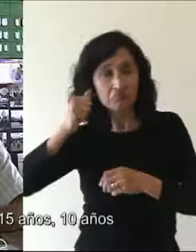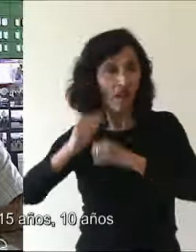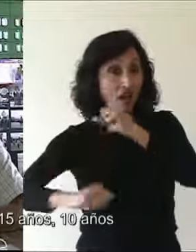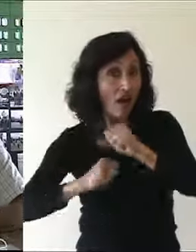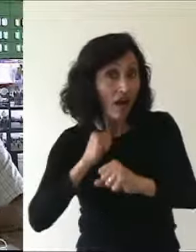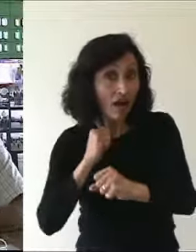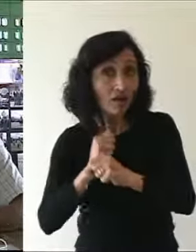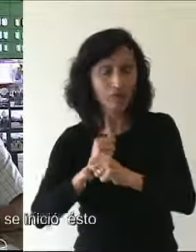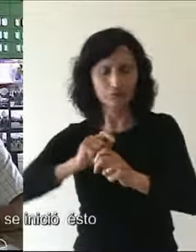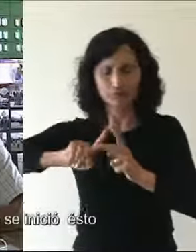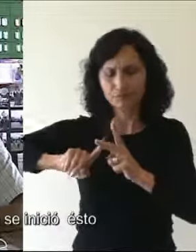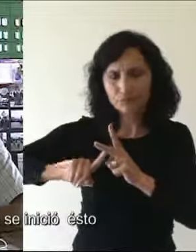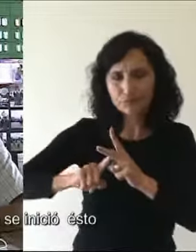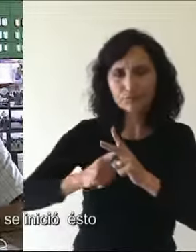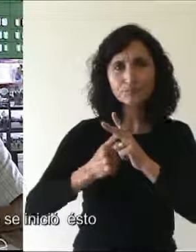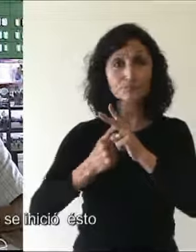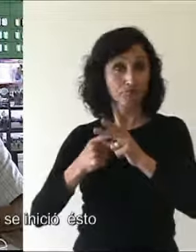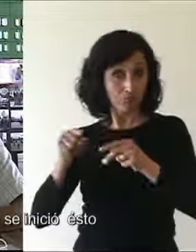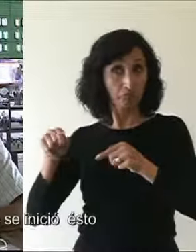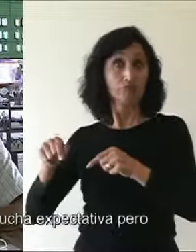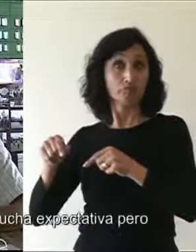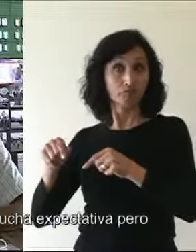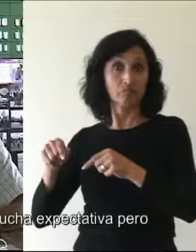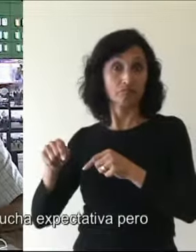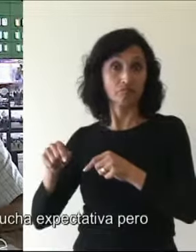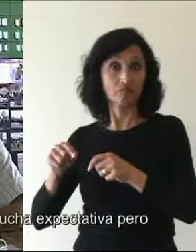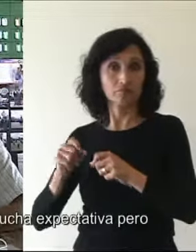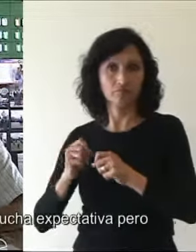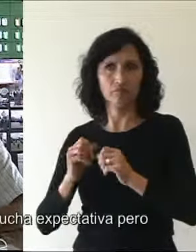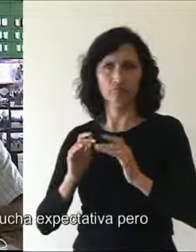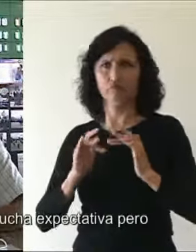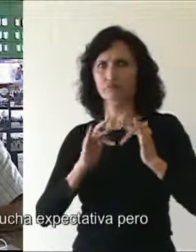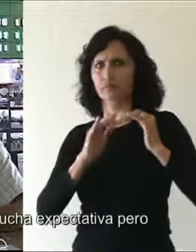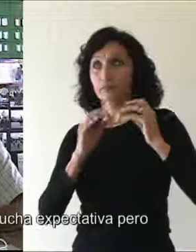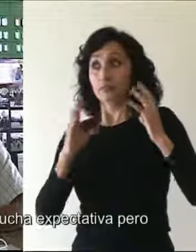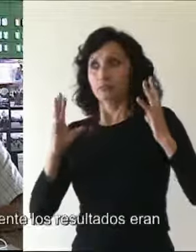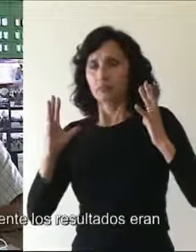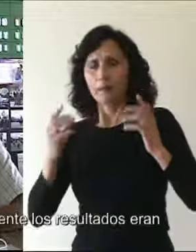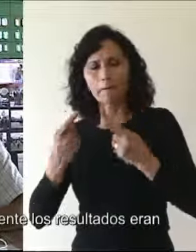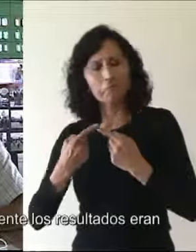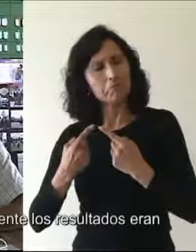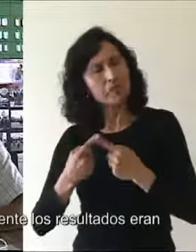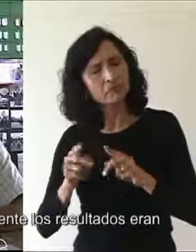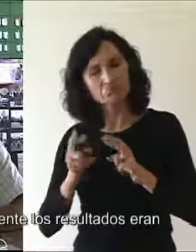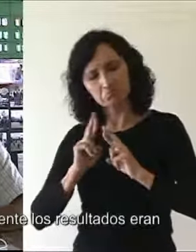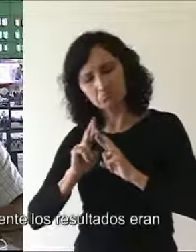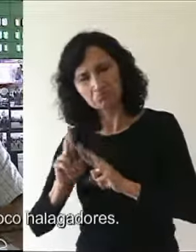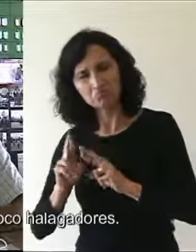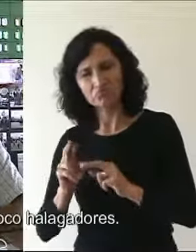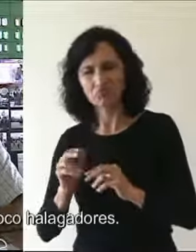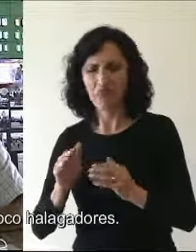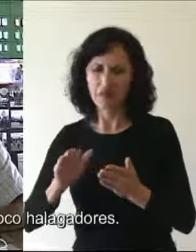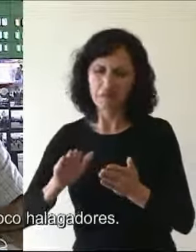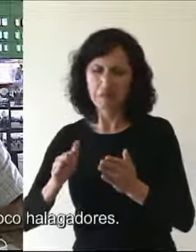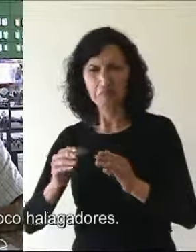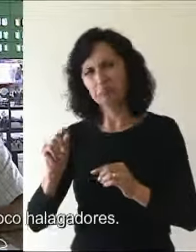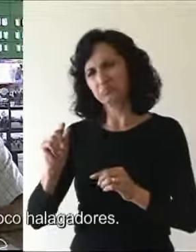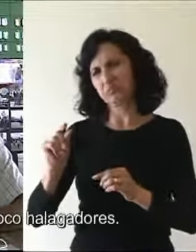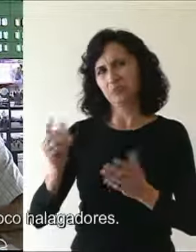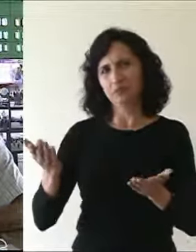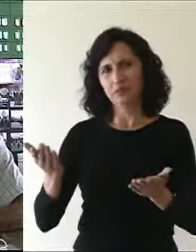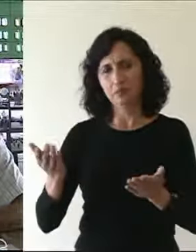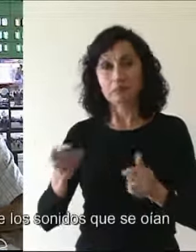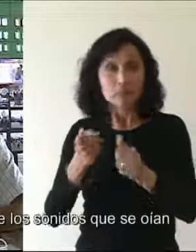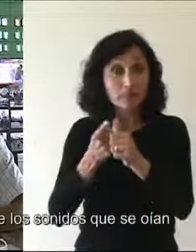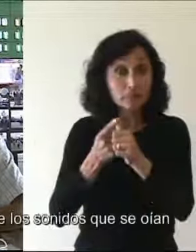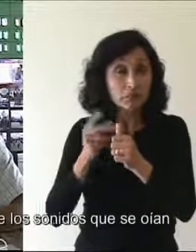10 años, que se inició esto, despertó mucha expectativa, pero lamentablemente los resultados eran muy poco